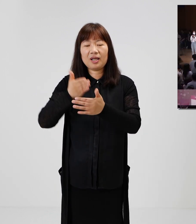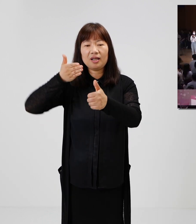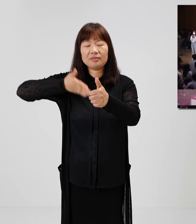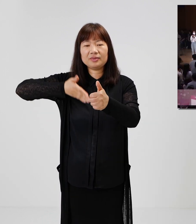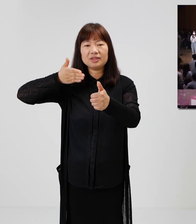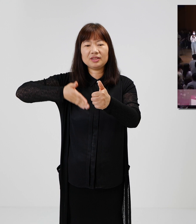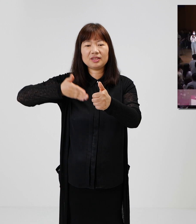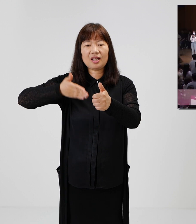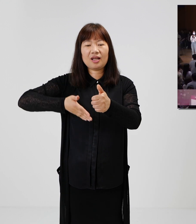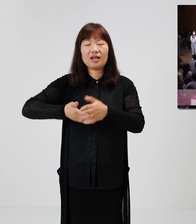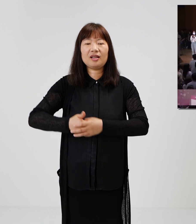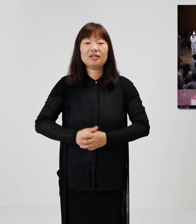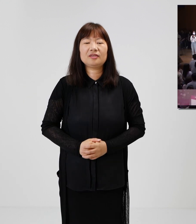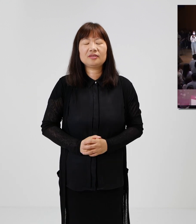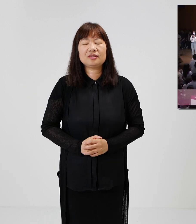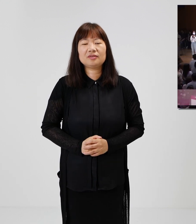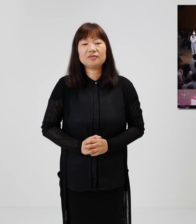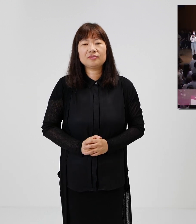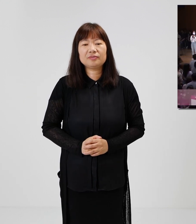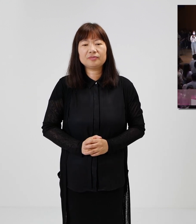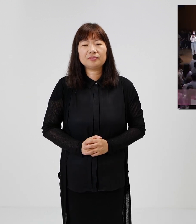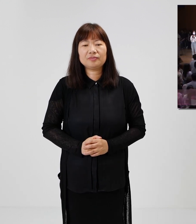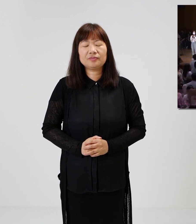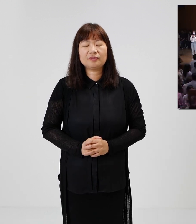가지 맙시다.